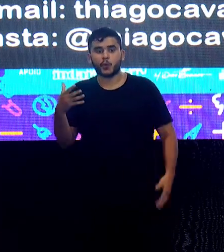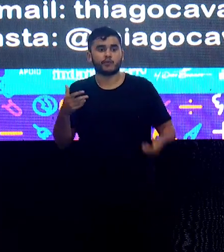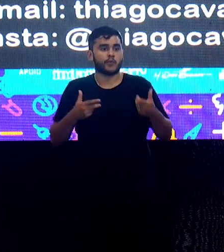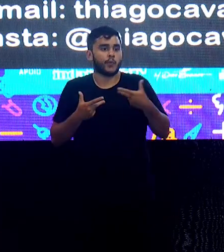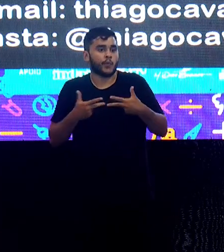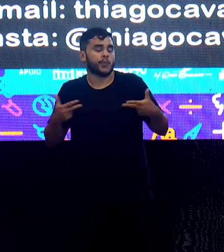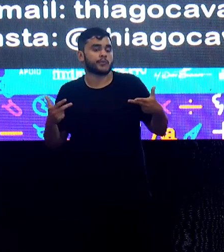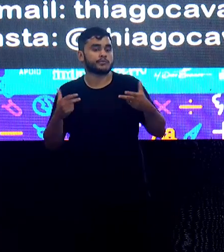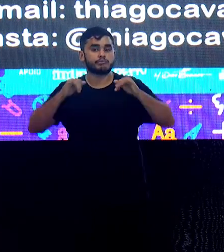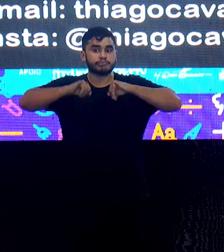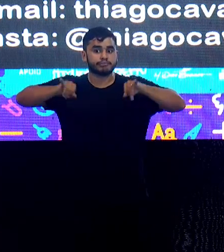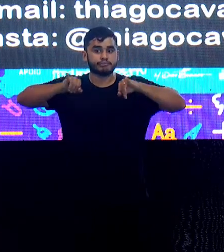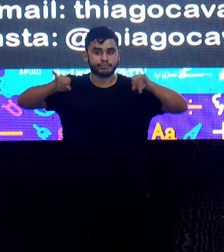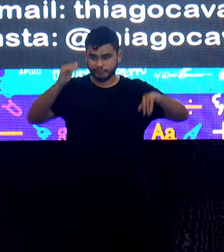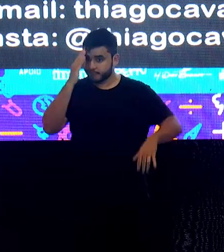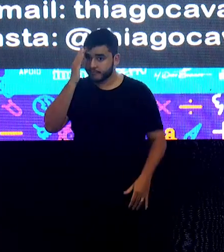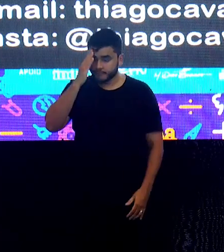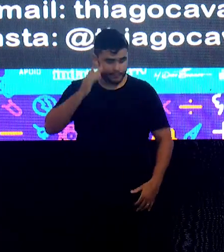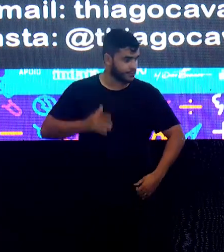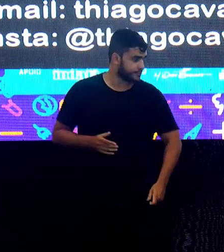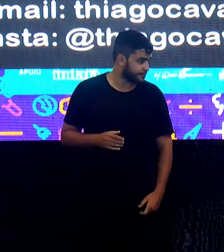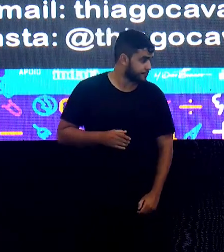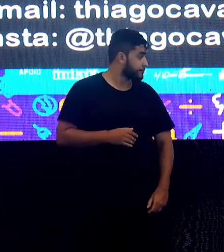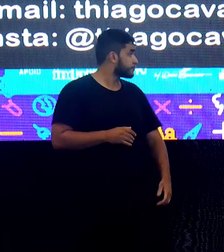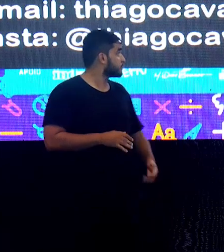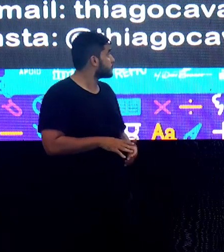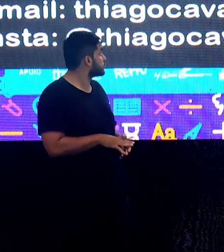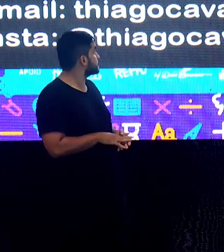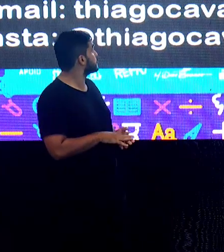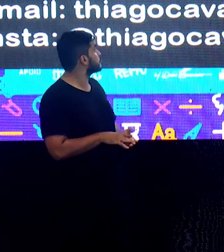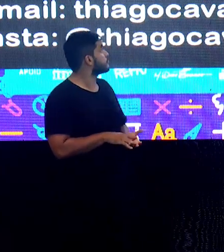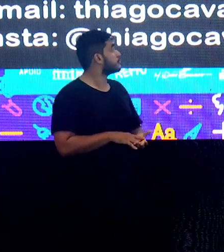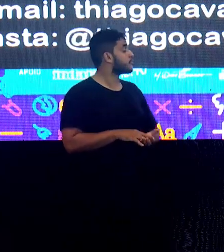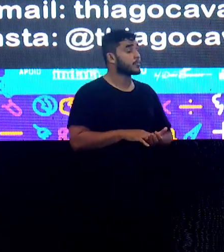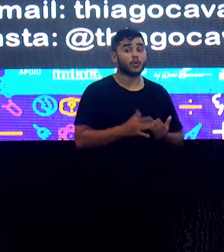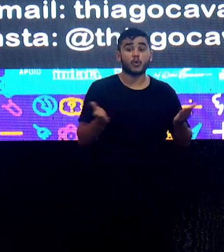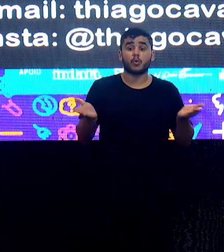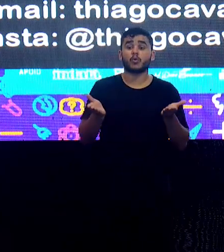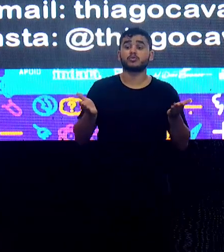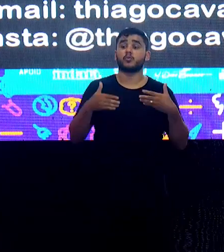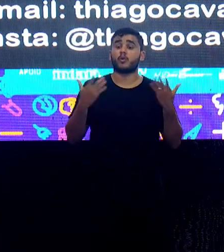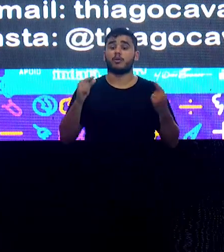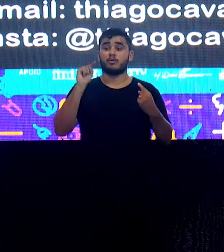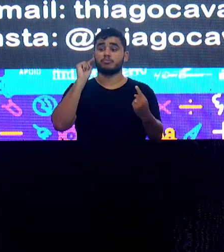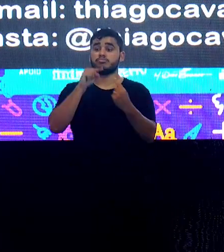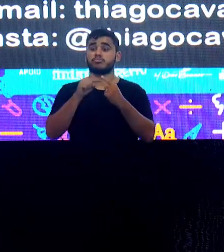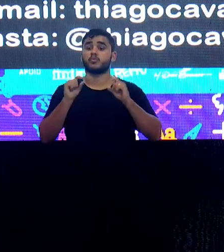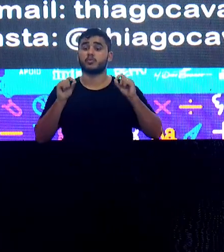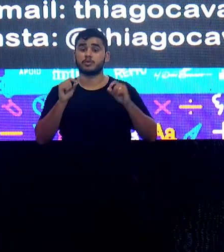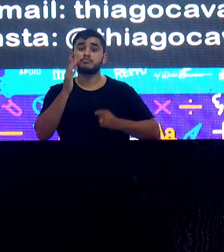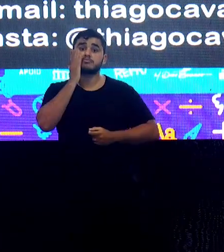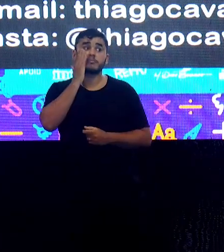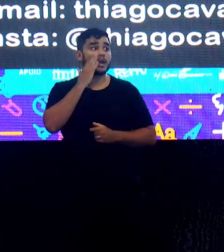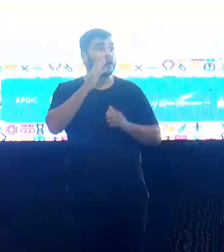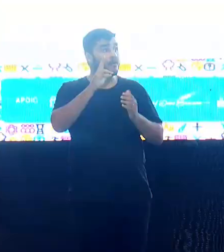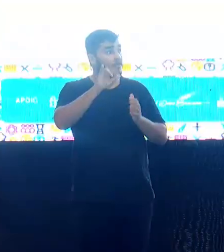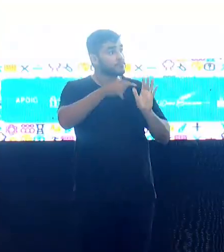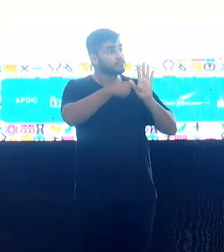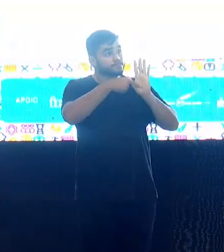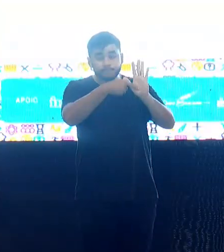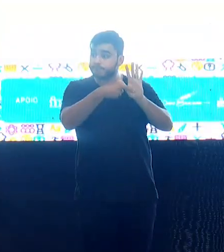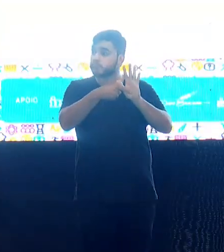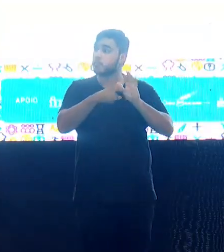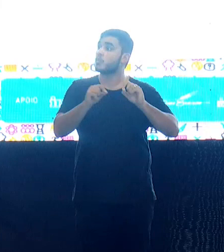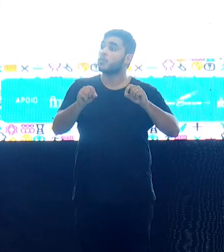tá certo? E aí você segue lá. Queridos, qual é o objetivo da gente hoje aqui? Fazer um passeio panorâmico